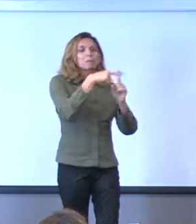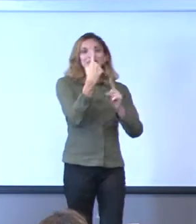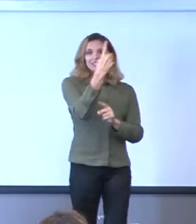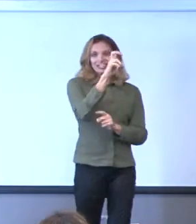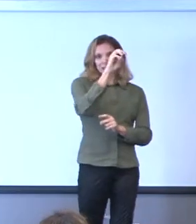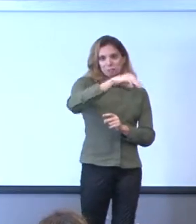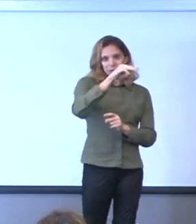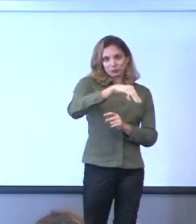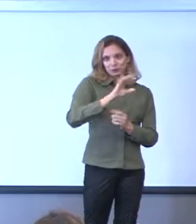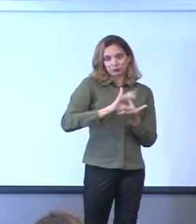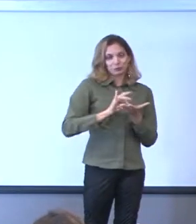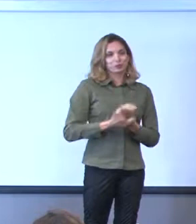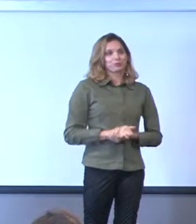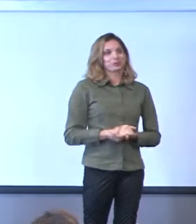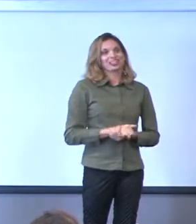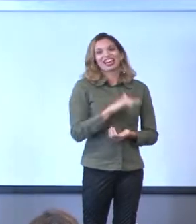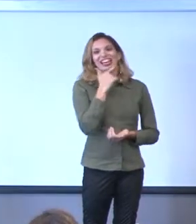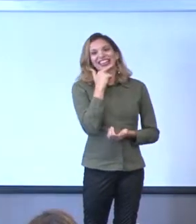minutos.